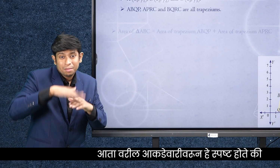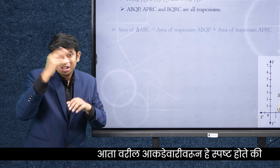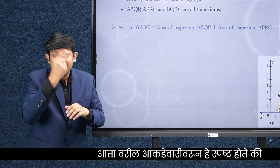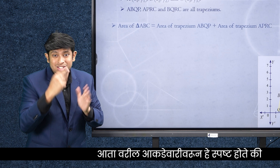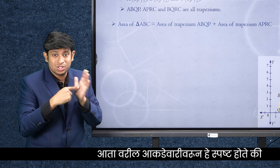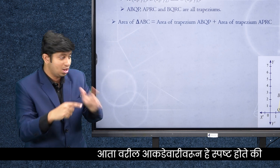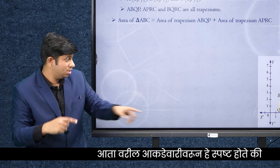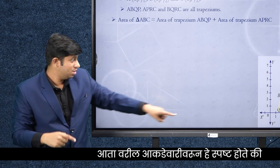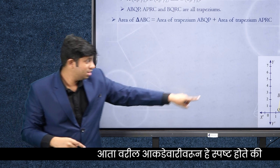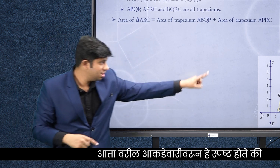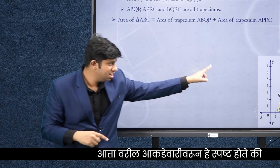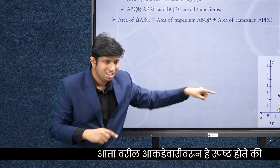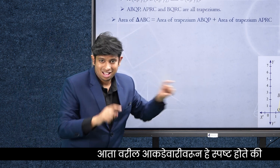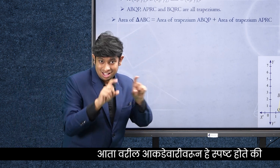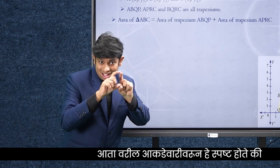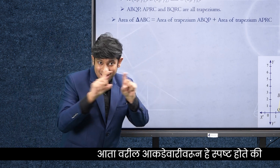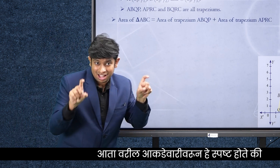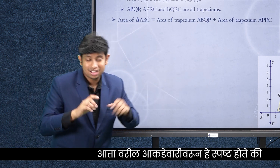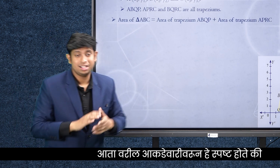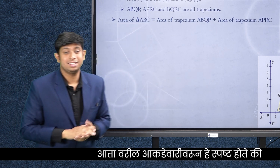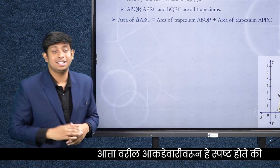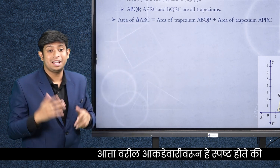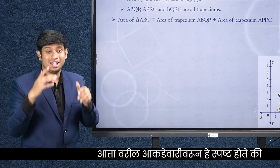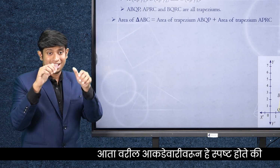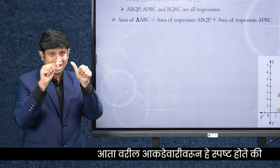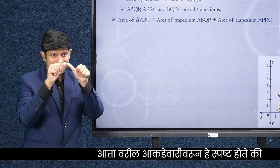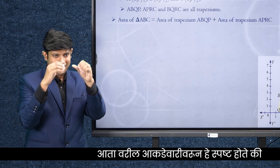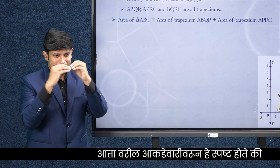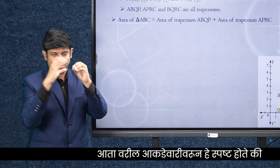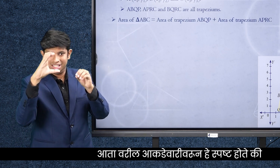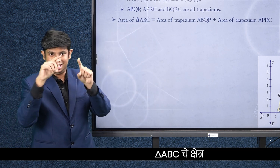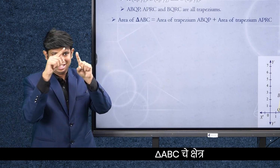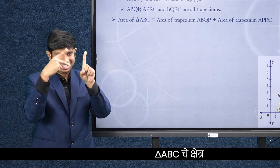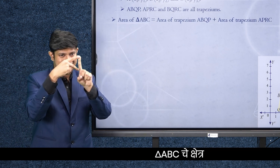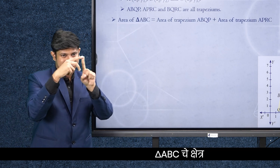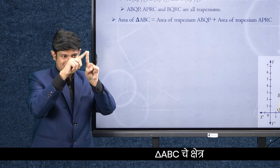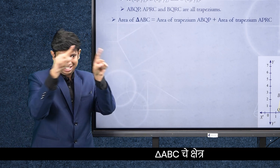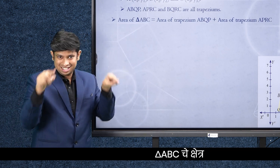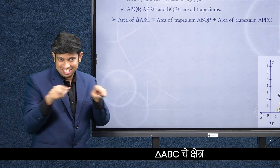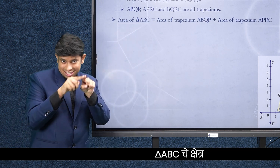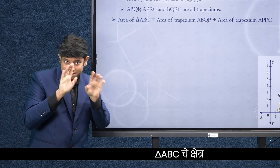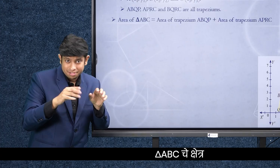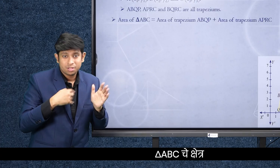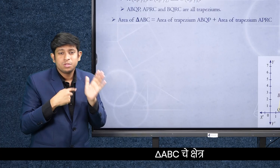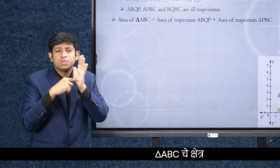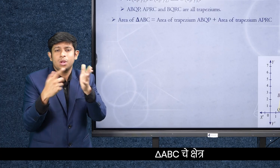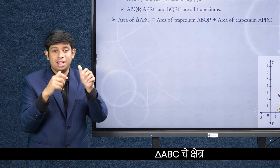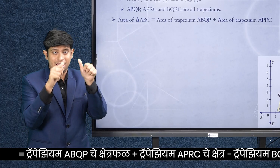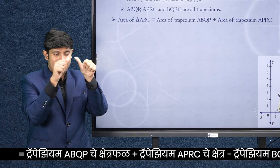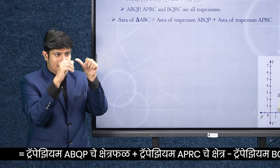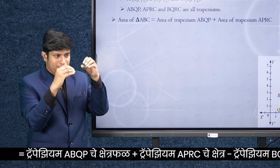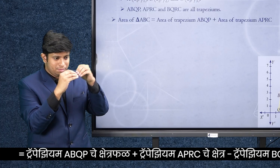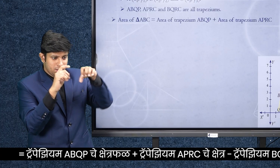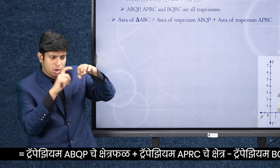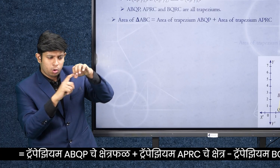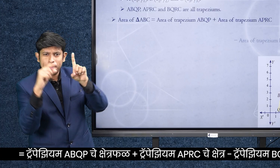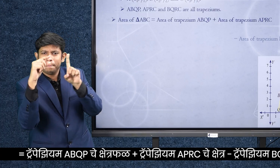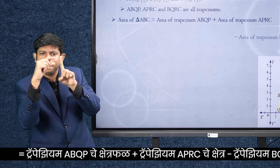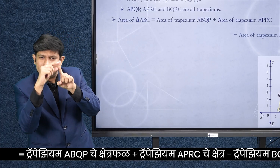आता वरील आकडेवरून हे स्पष्ट होते की ट्रायंगल ABC चे क्षेत्र इज इक्वल टू ट्रेपोझियम